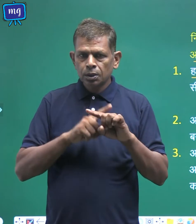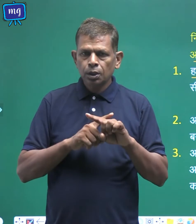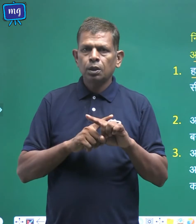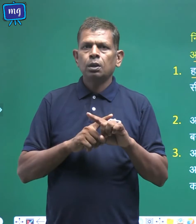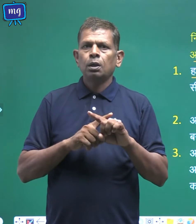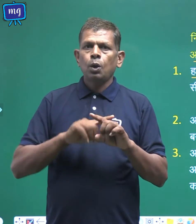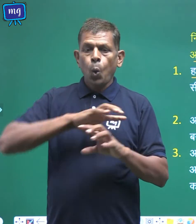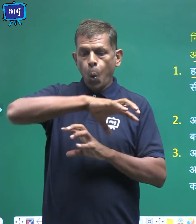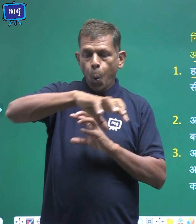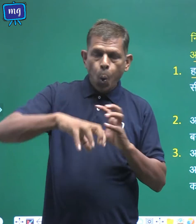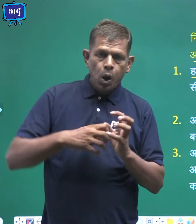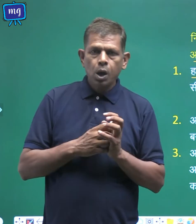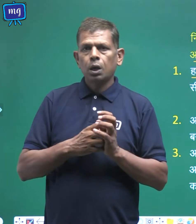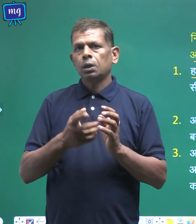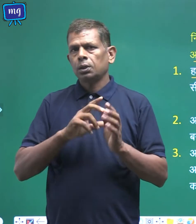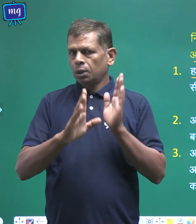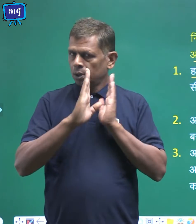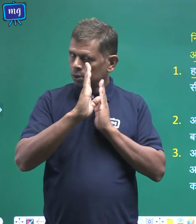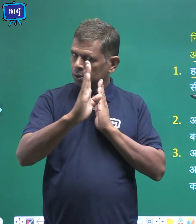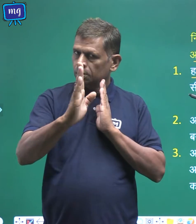आवर्धित तथा सीधा